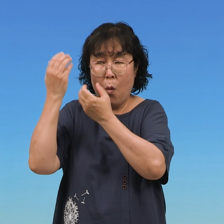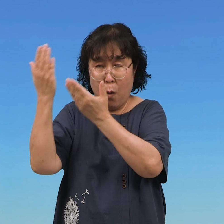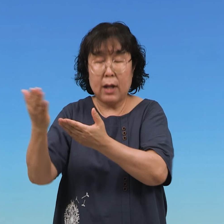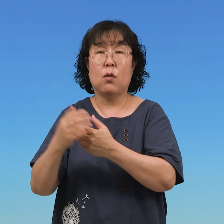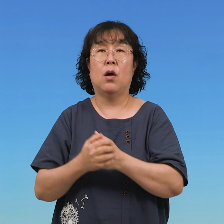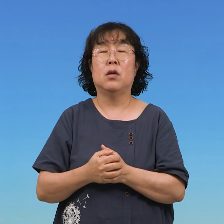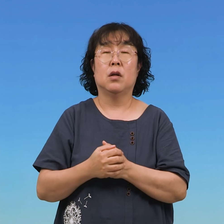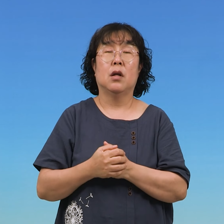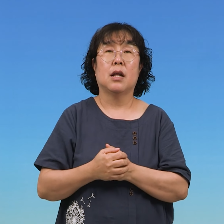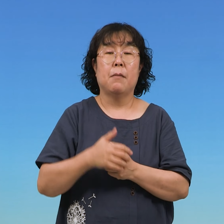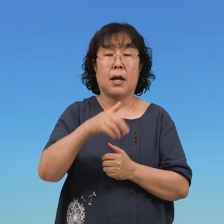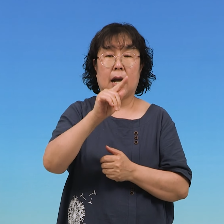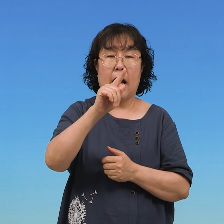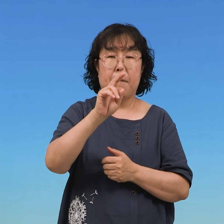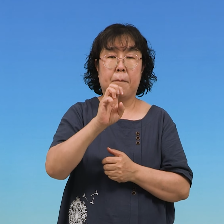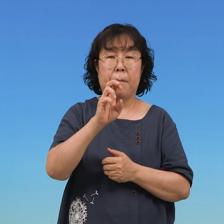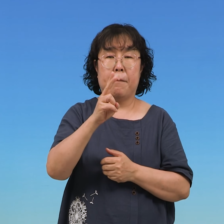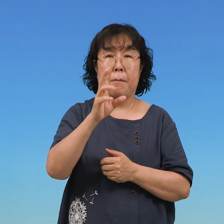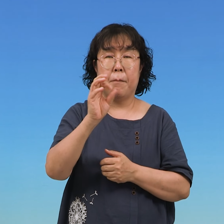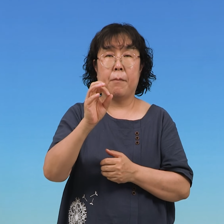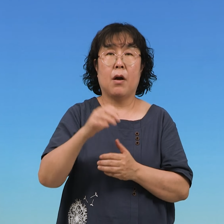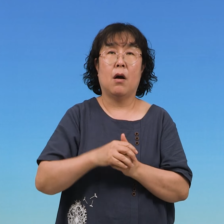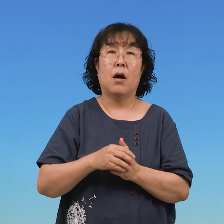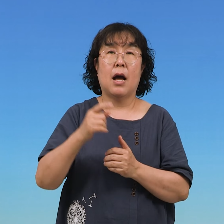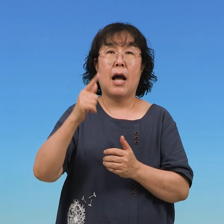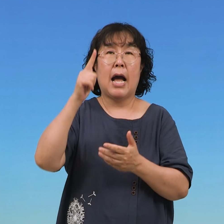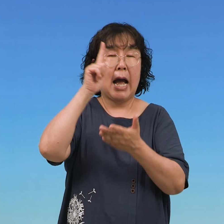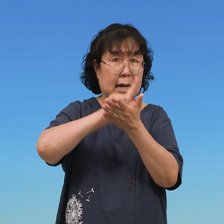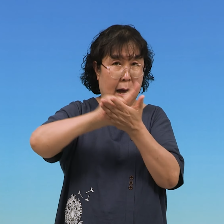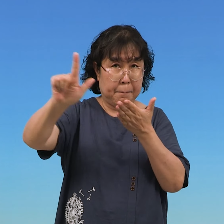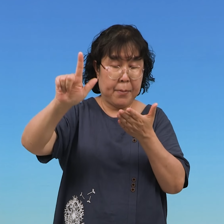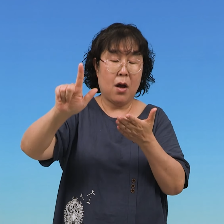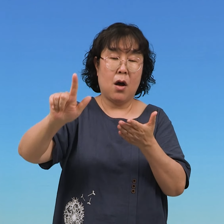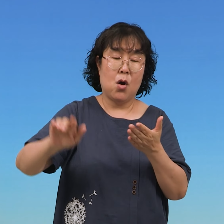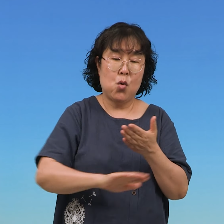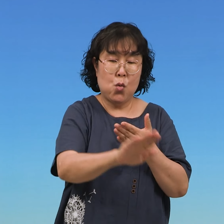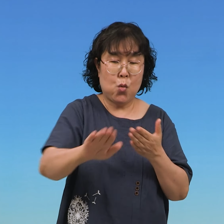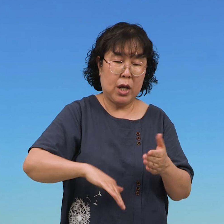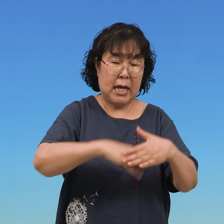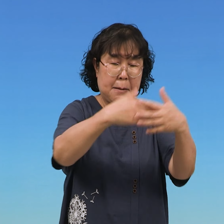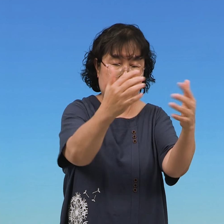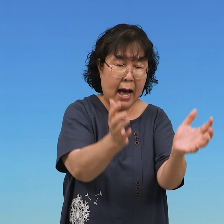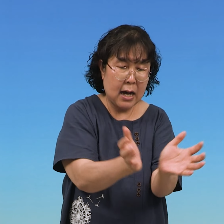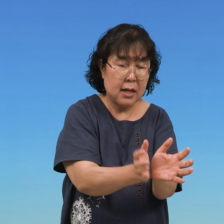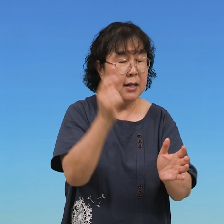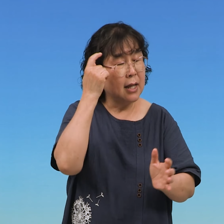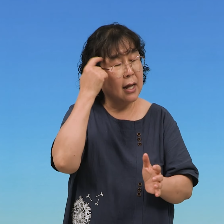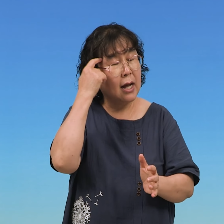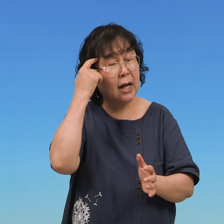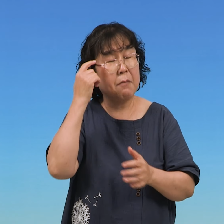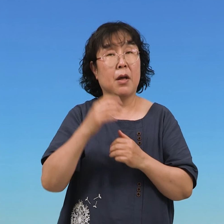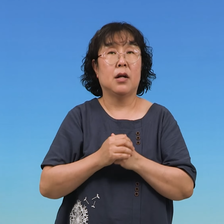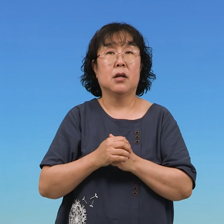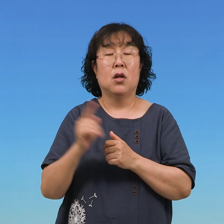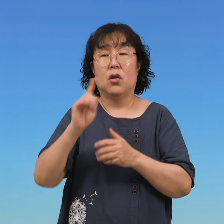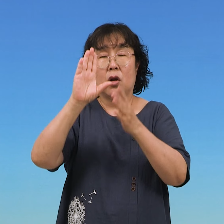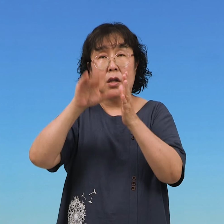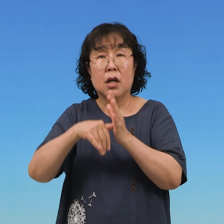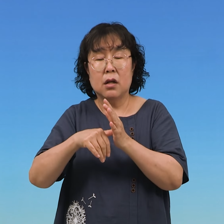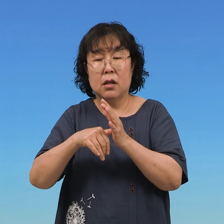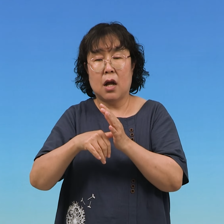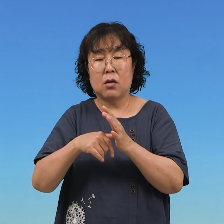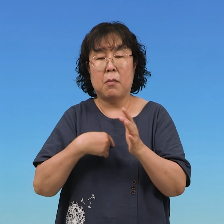29교회가 이후로도 계속 영적으로 뻗어나가기를 갈망하는 마음, 이런 것들을 생각을 하면 여러분 어떨 때는 정말